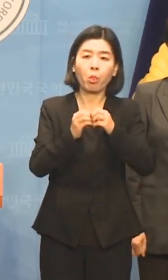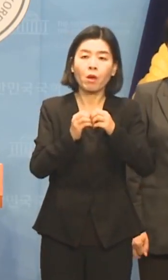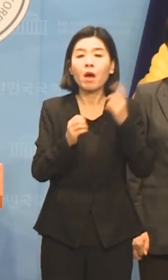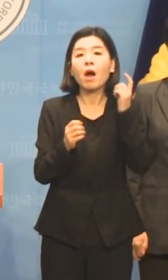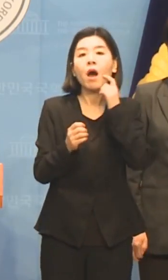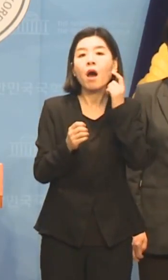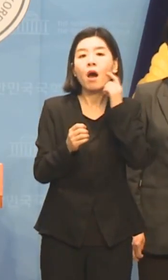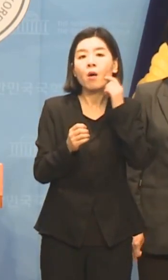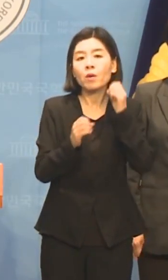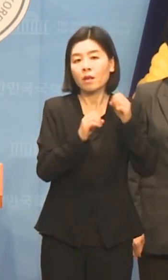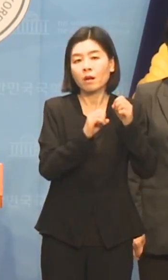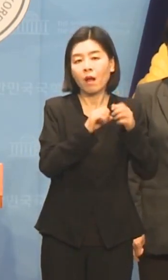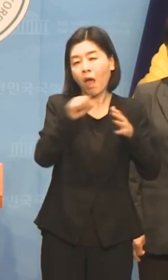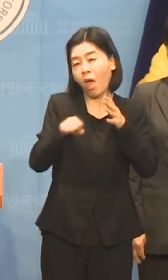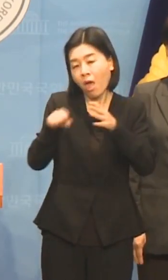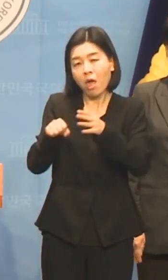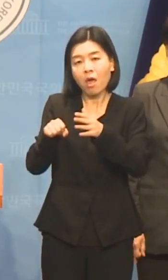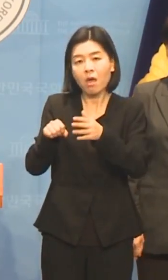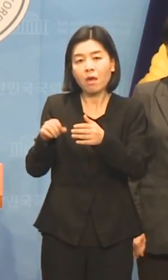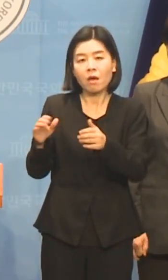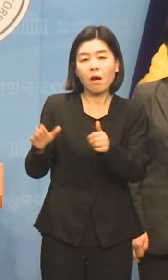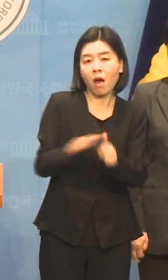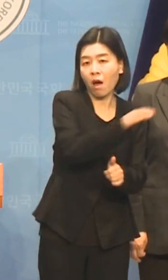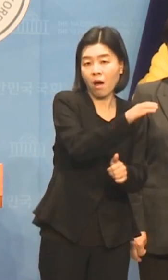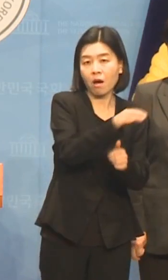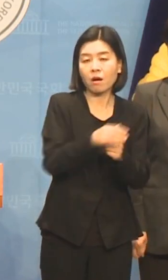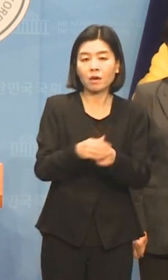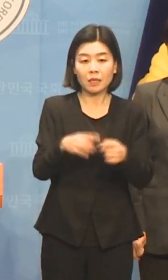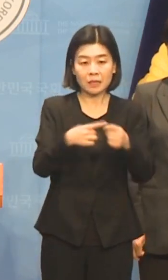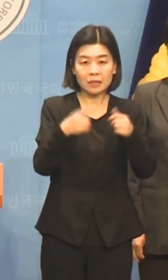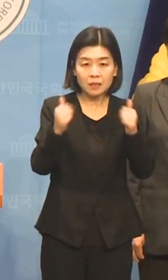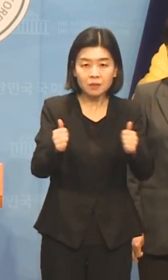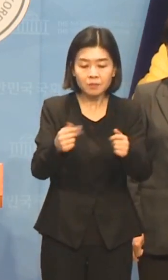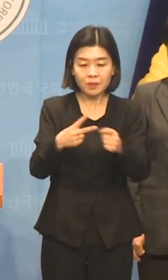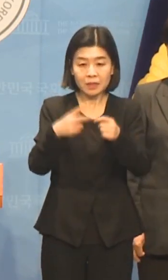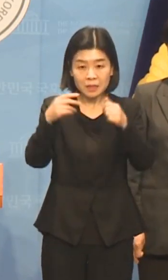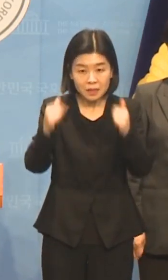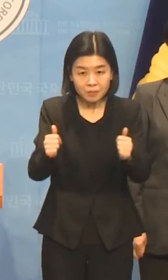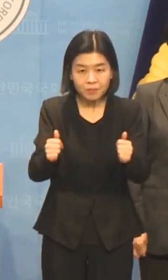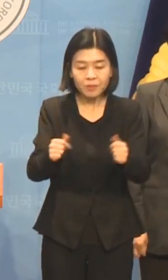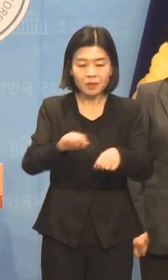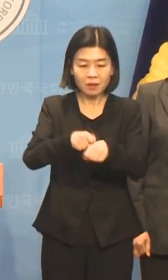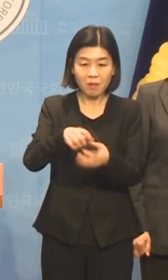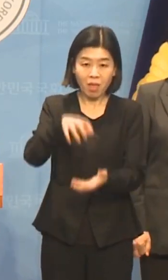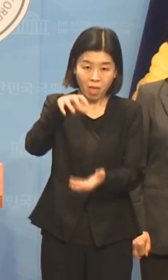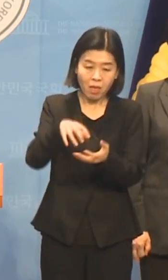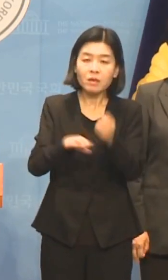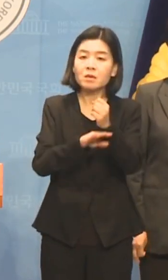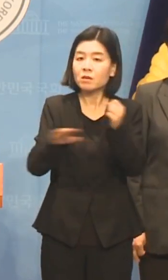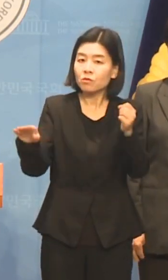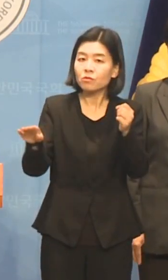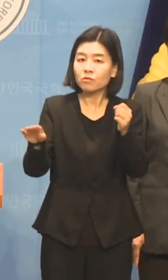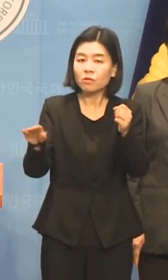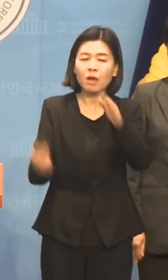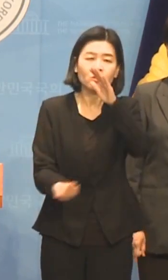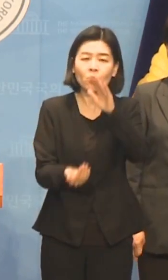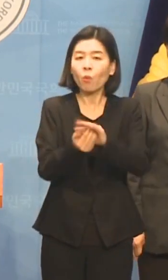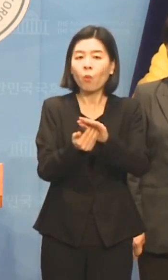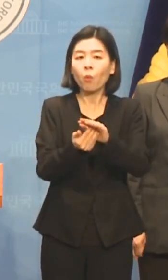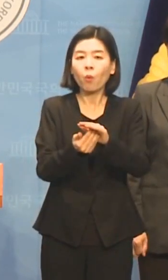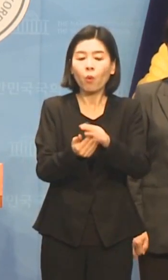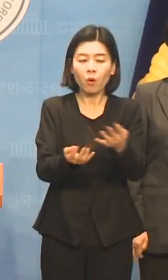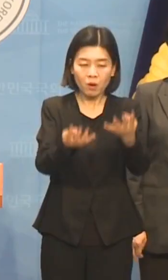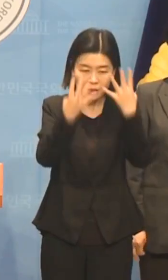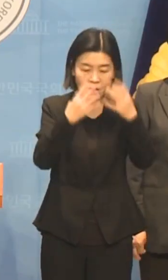발언으로 몰아갔습니다. 1심과 2심 모두 양형 기준상 최고형인